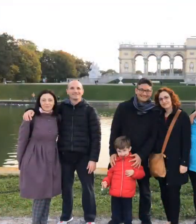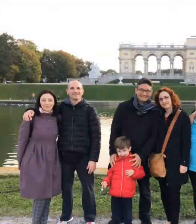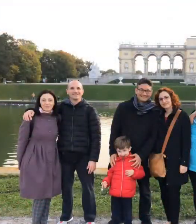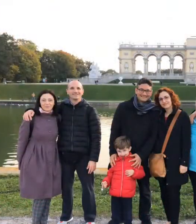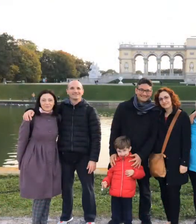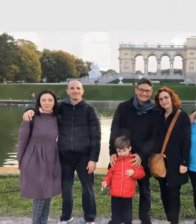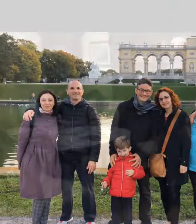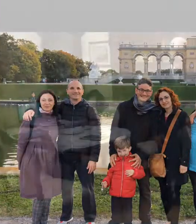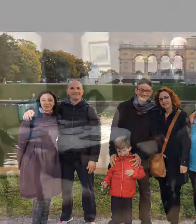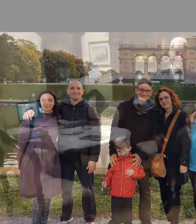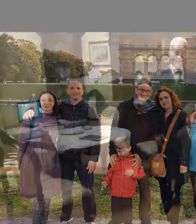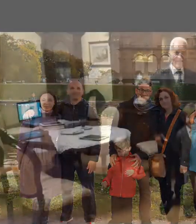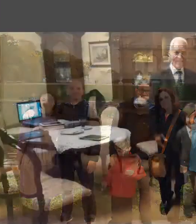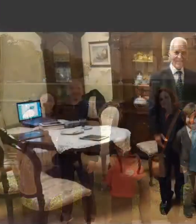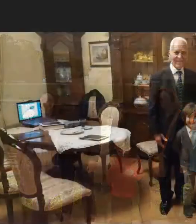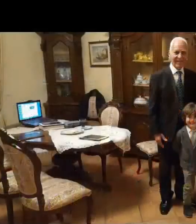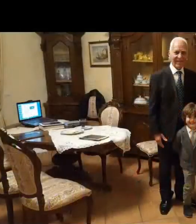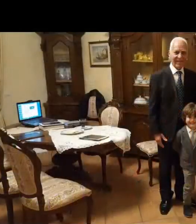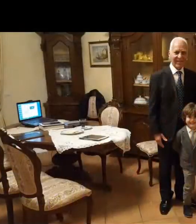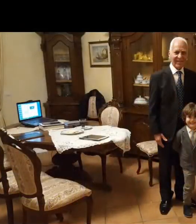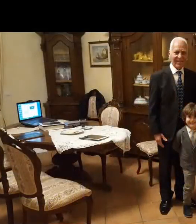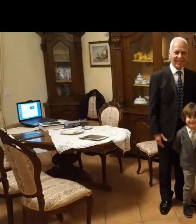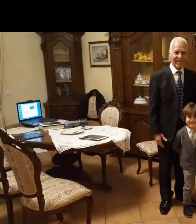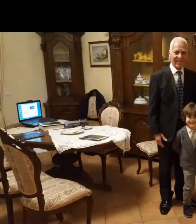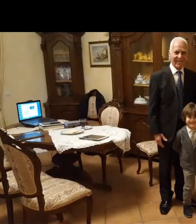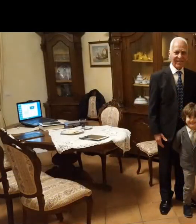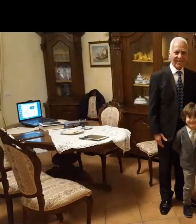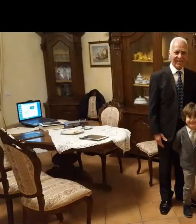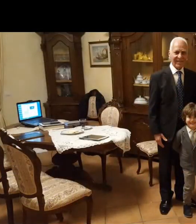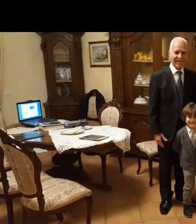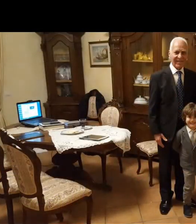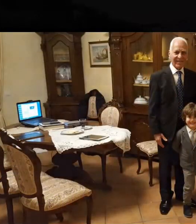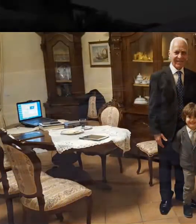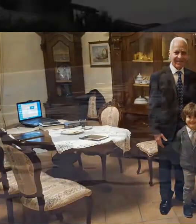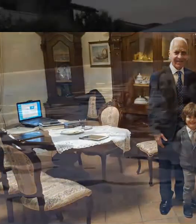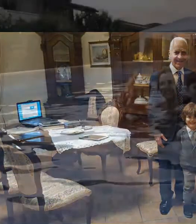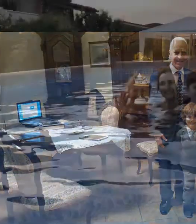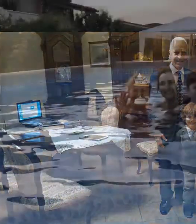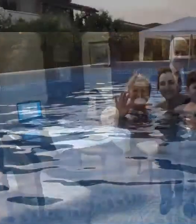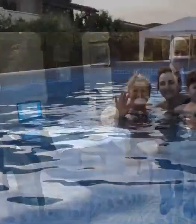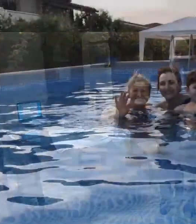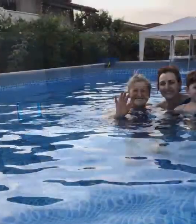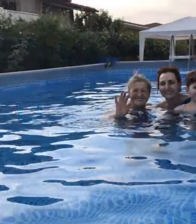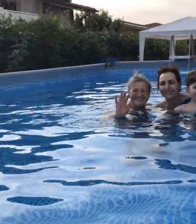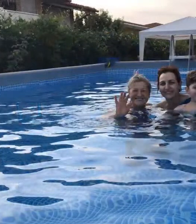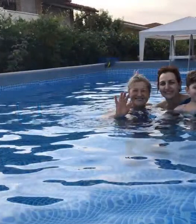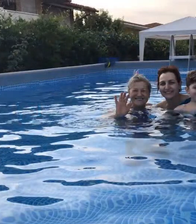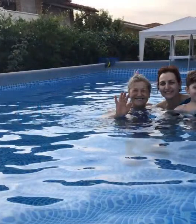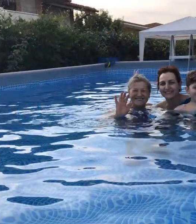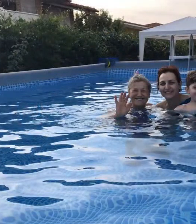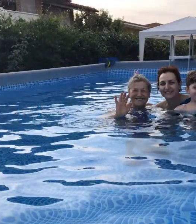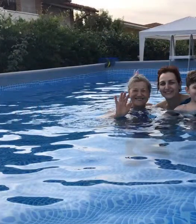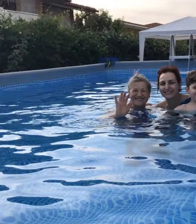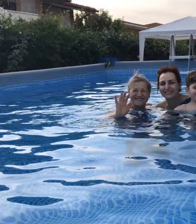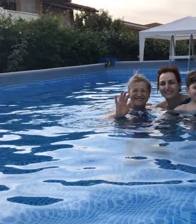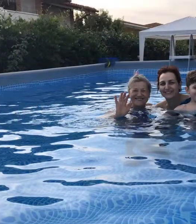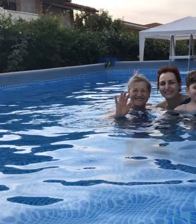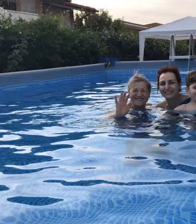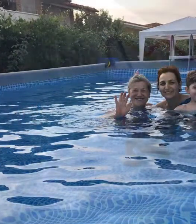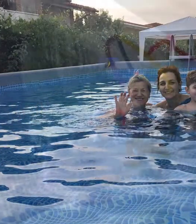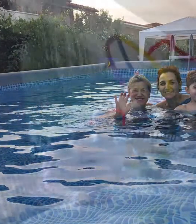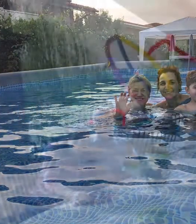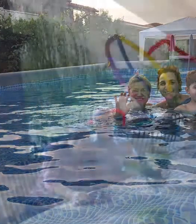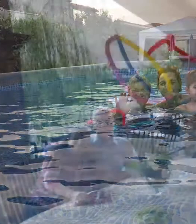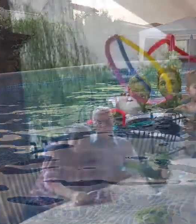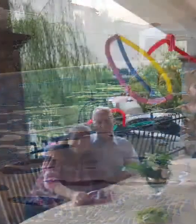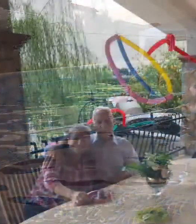del passato ormai che profumi che paesaggi cerchiamo